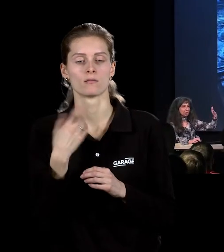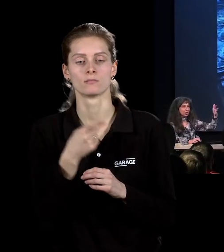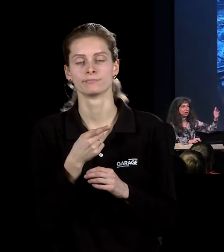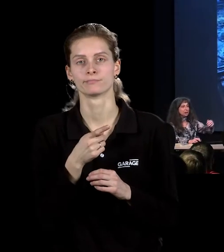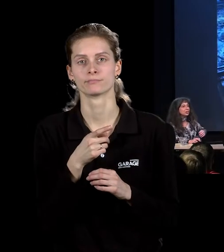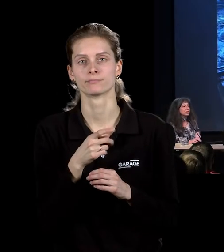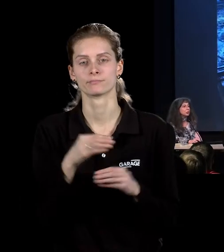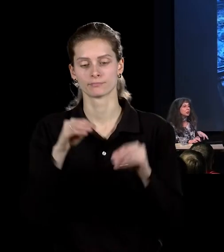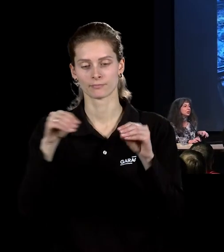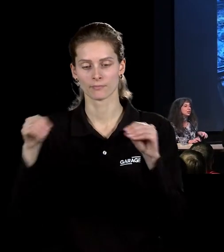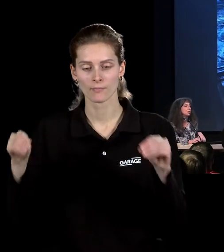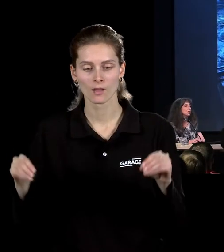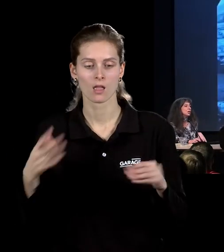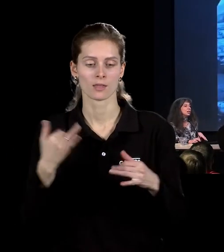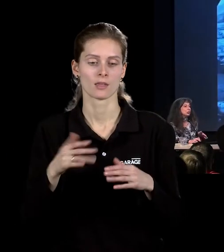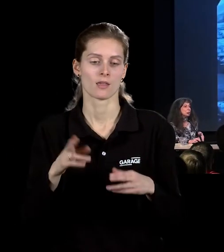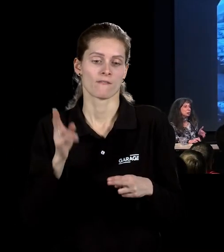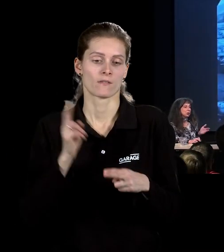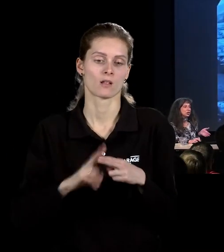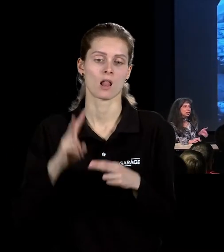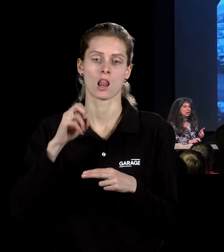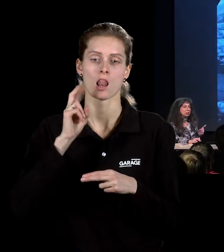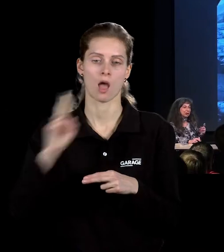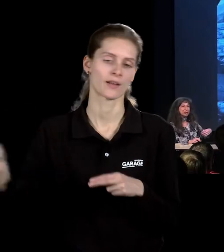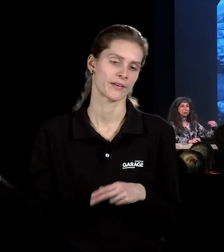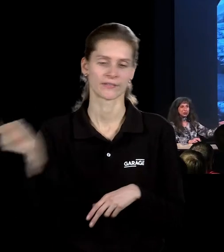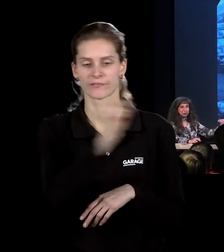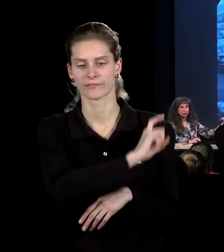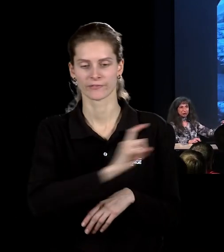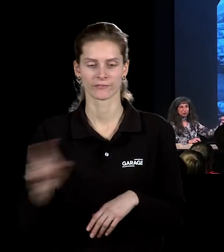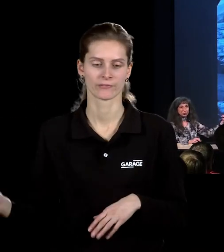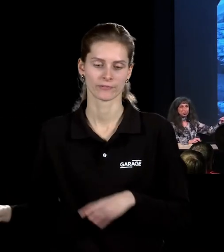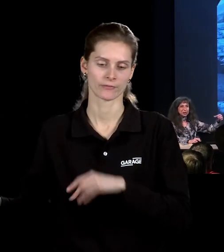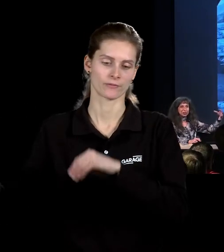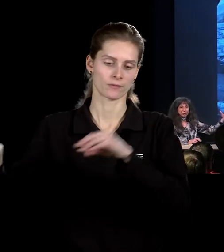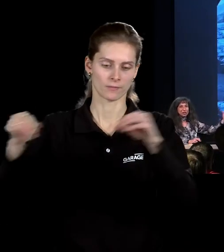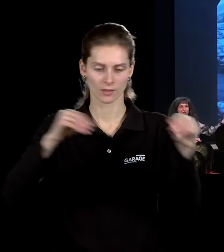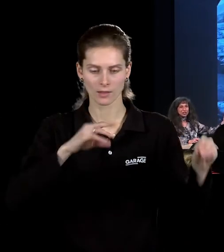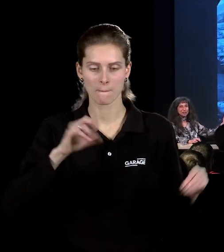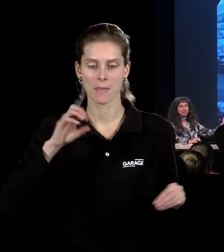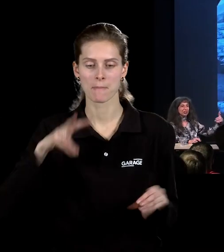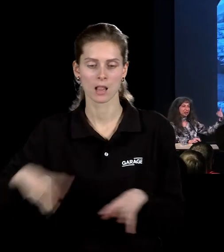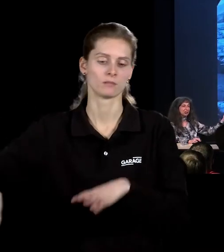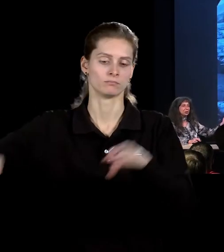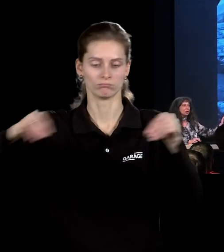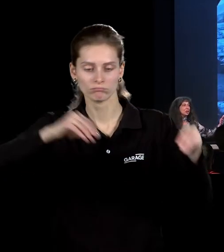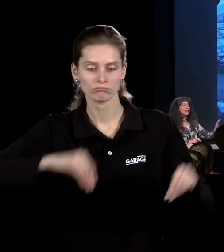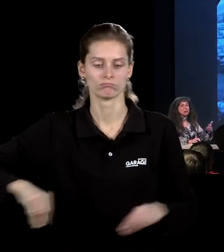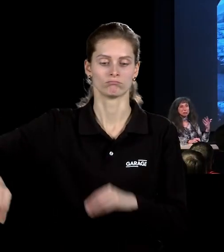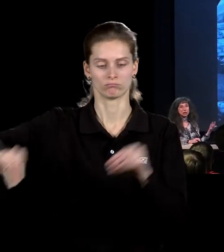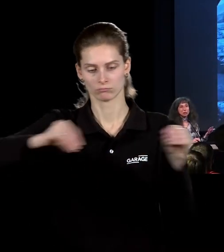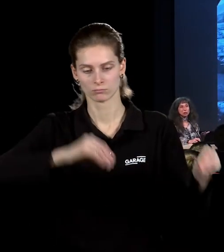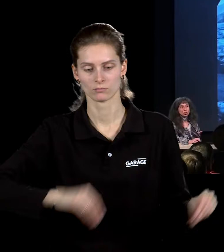этой как бы ассистенткой его или ассистентом, который продолжает засыпать эту картину пеплом, завершать этот